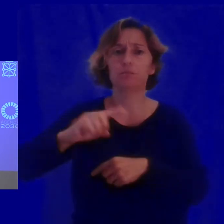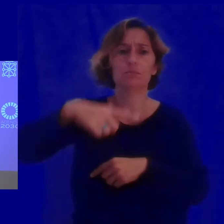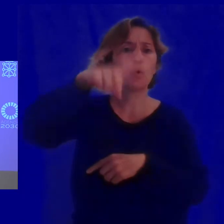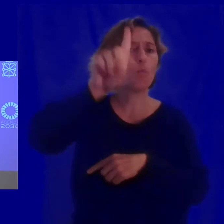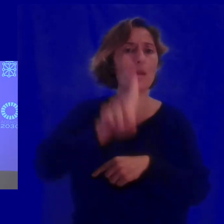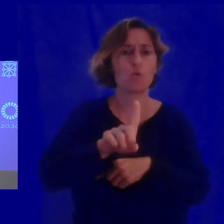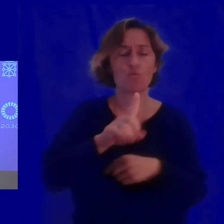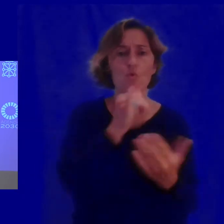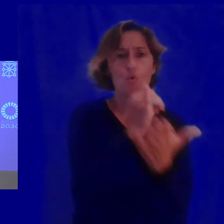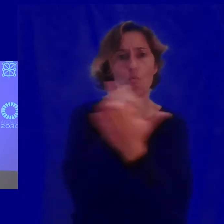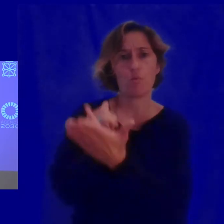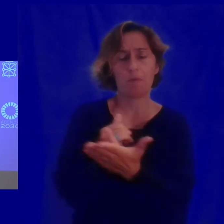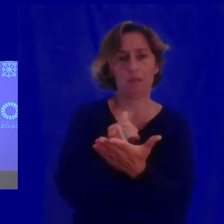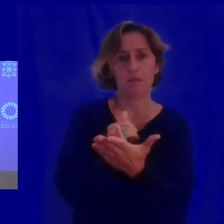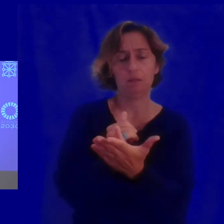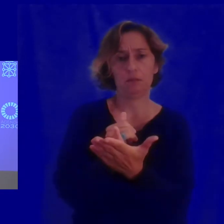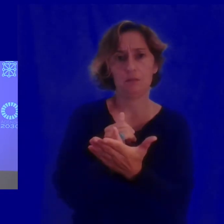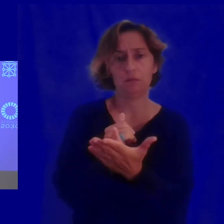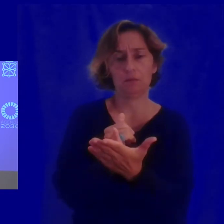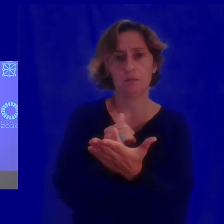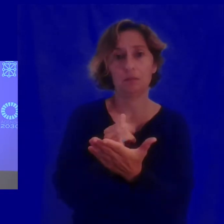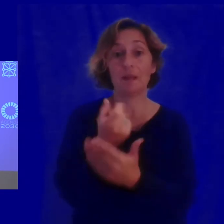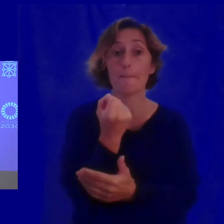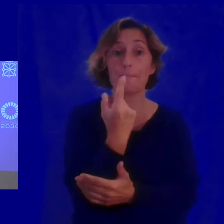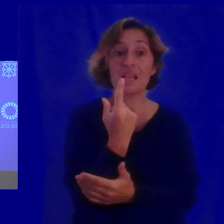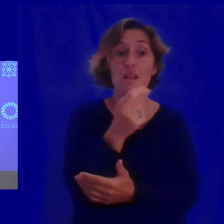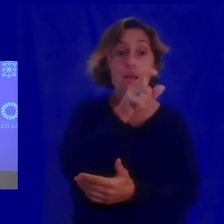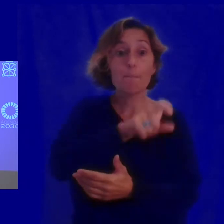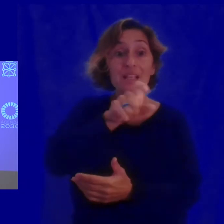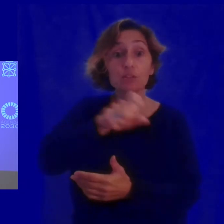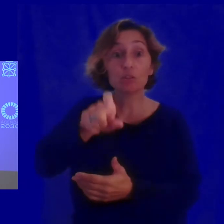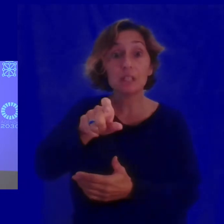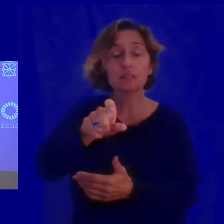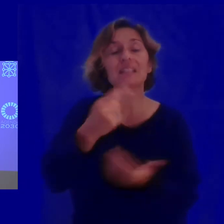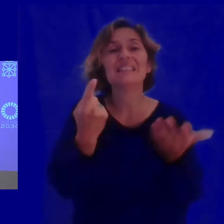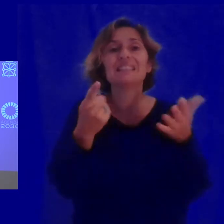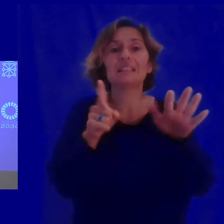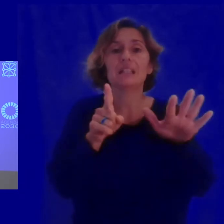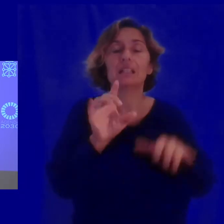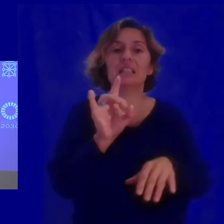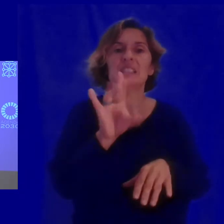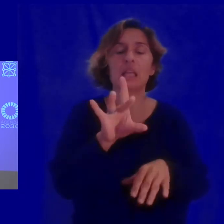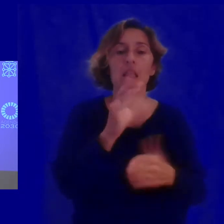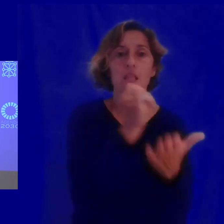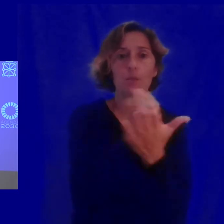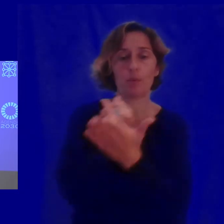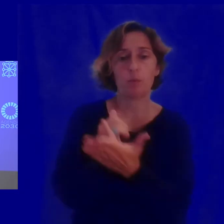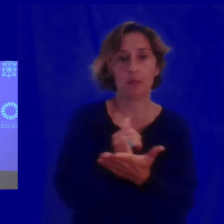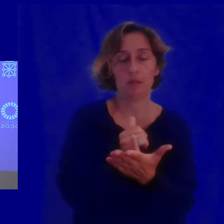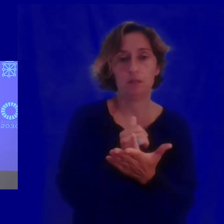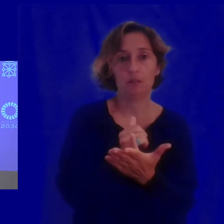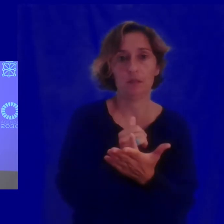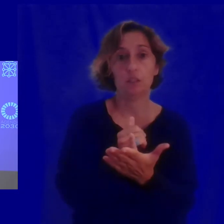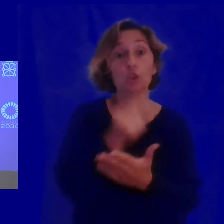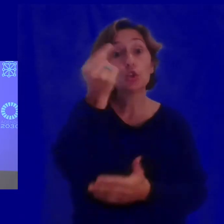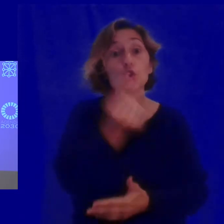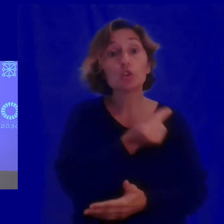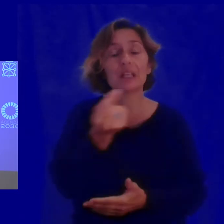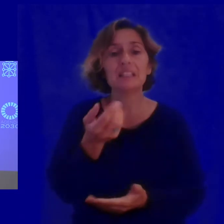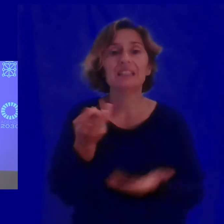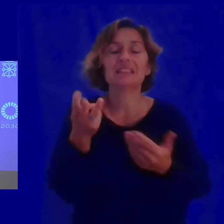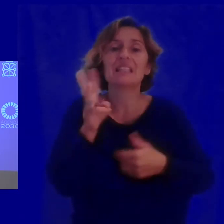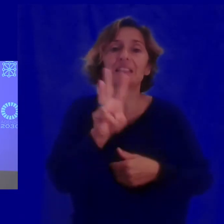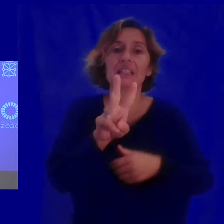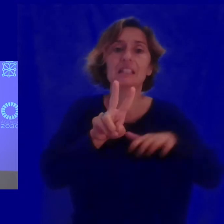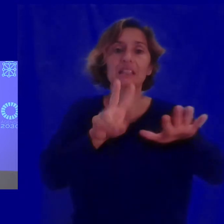población, 615 por 1.000 habitantes, habiéndose realizado un total de 370.000 pruebas y